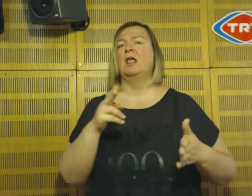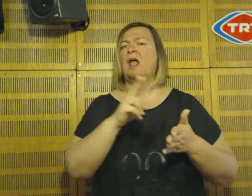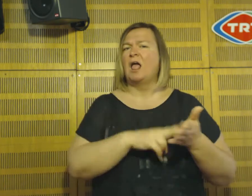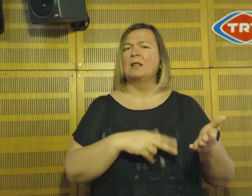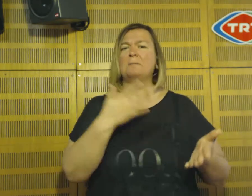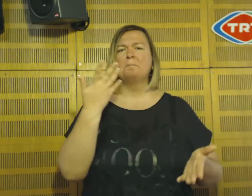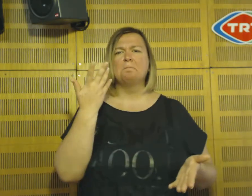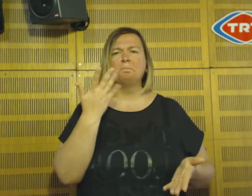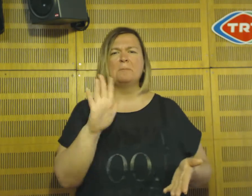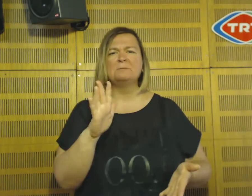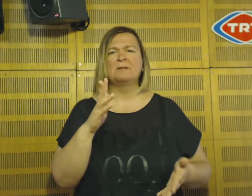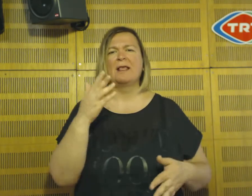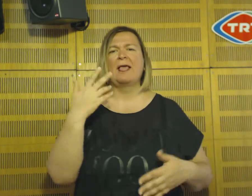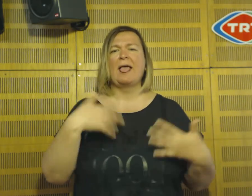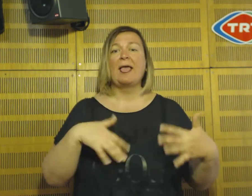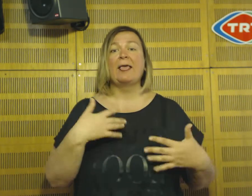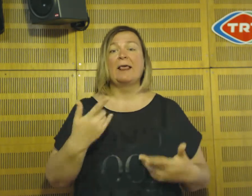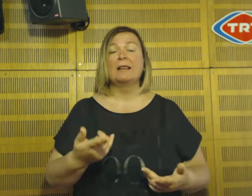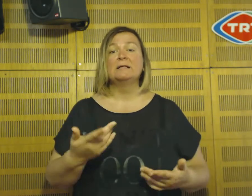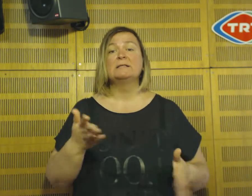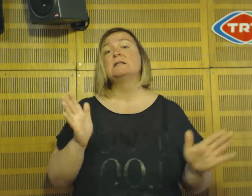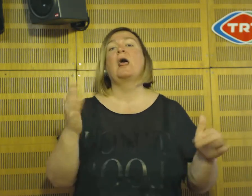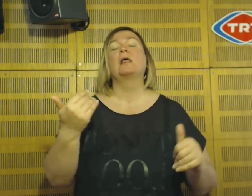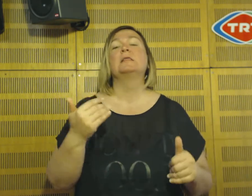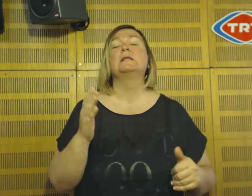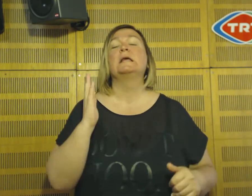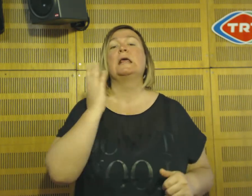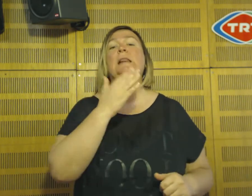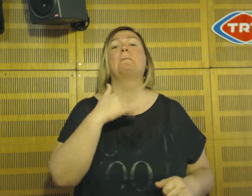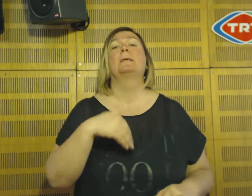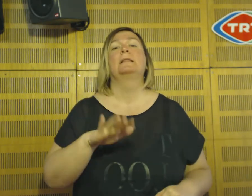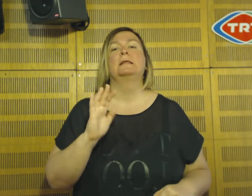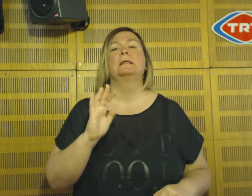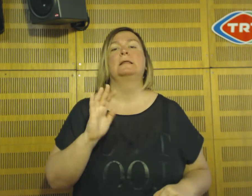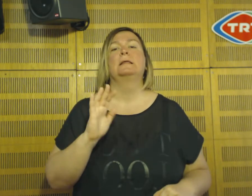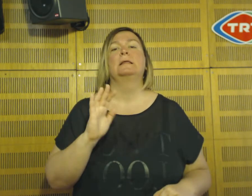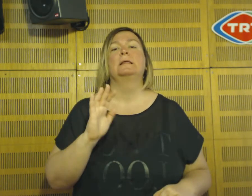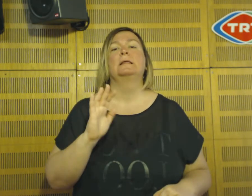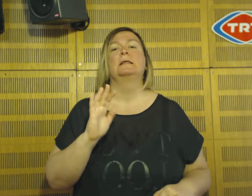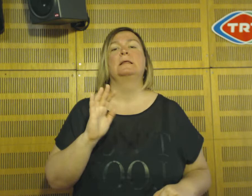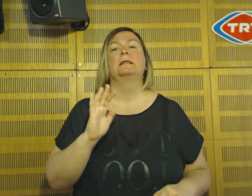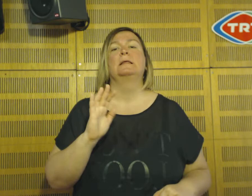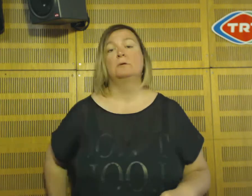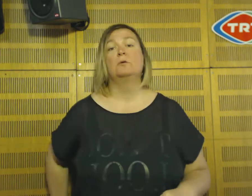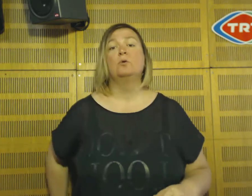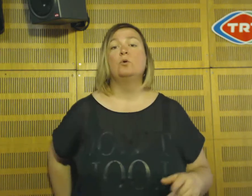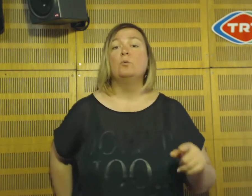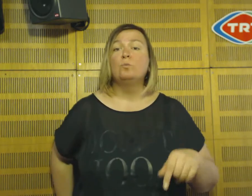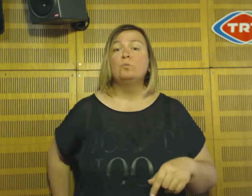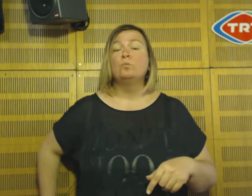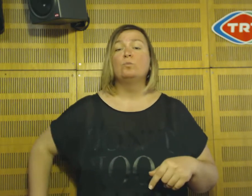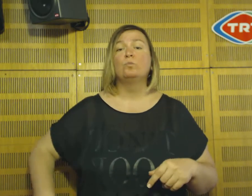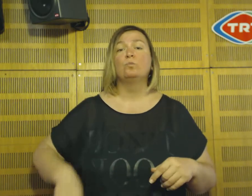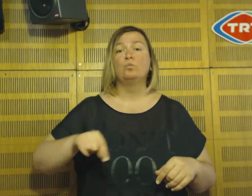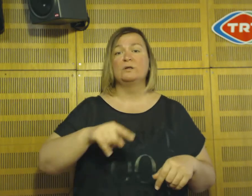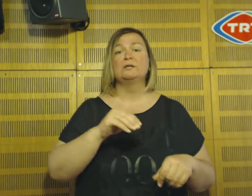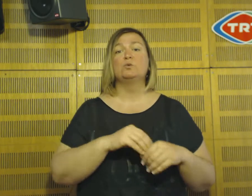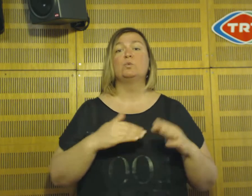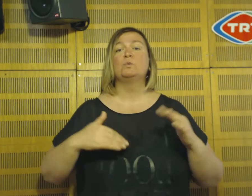5.000 civarında engellinin de sandığa gidemediği söylendi. Ve bunun için de Yüksek Seçim Kurulu ile